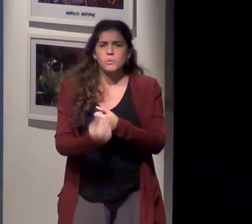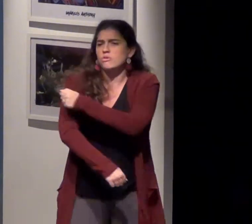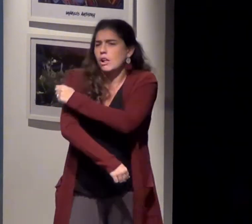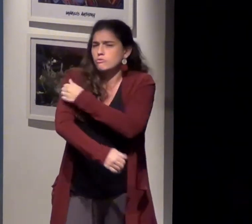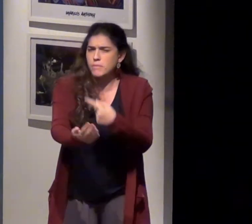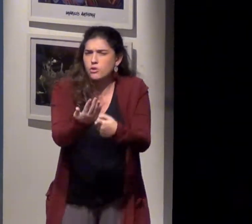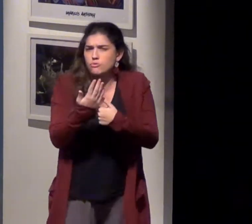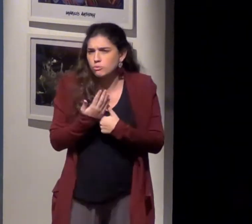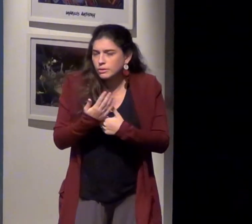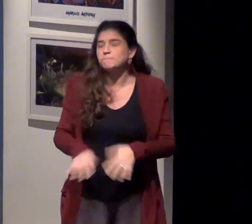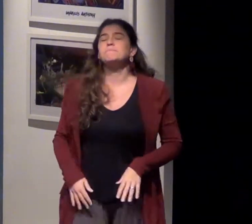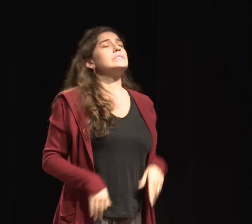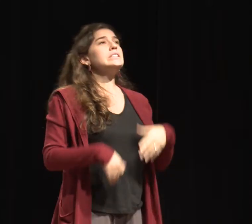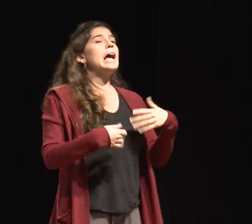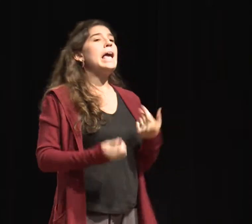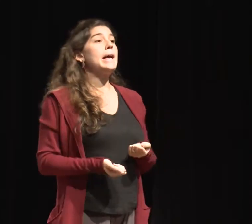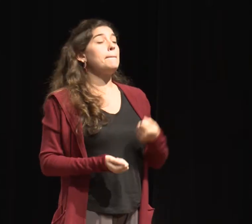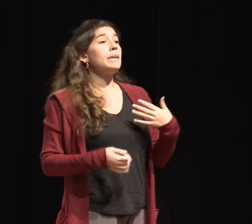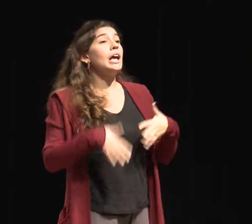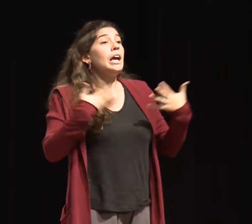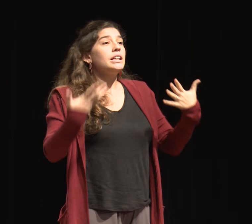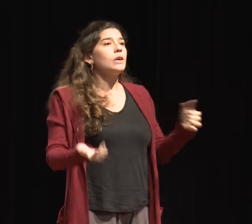Parceiros, né, que ajudam os alunos.